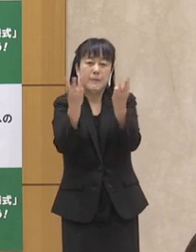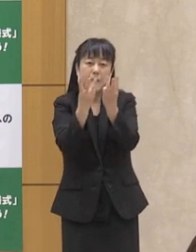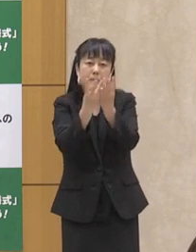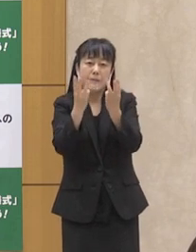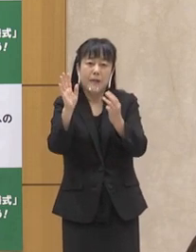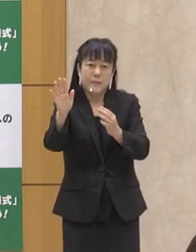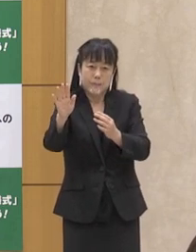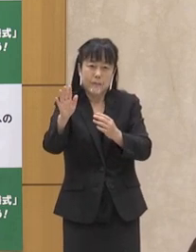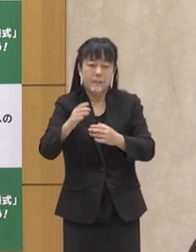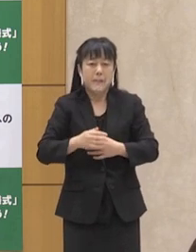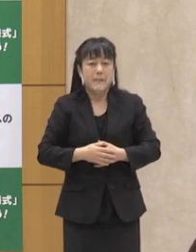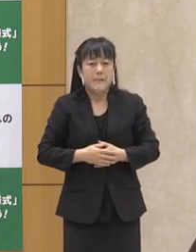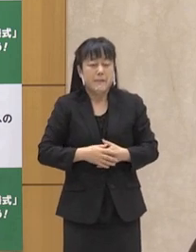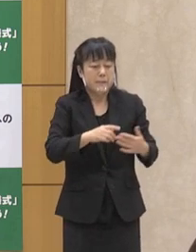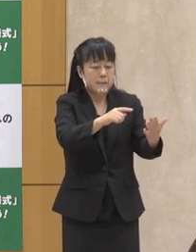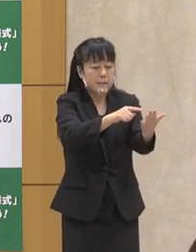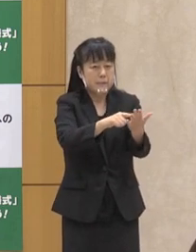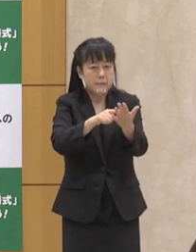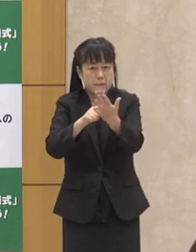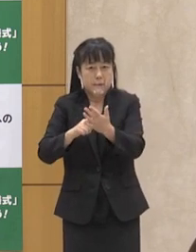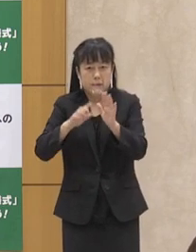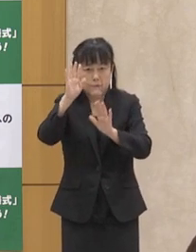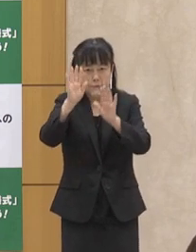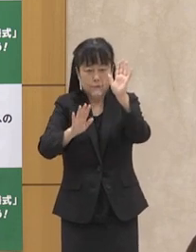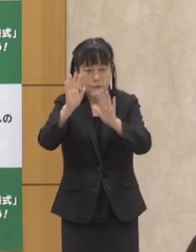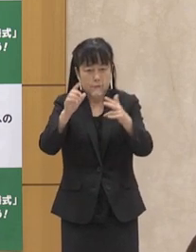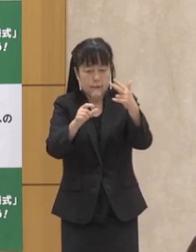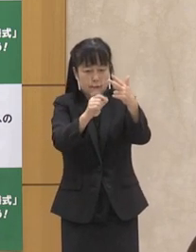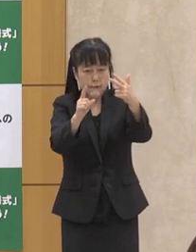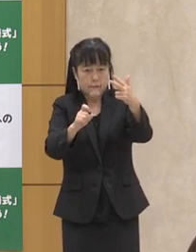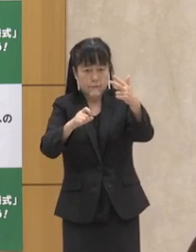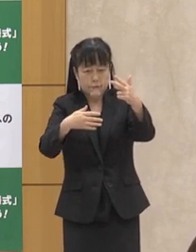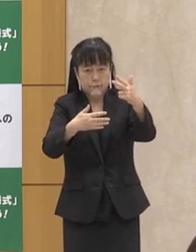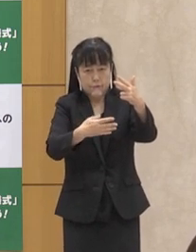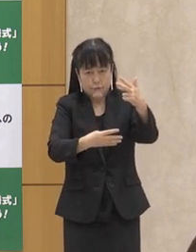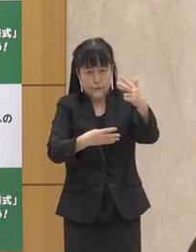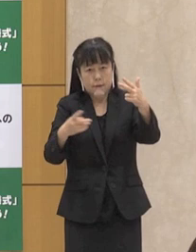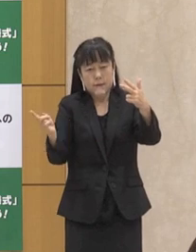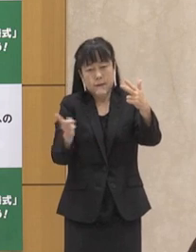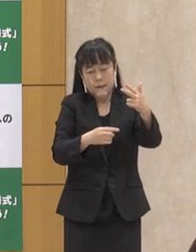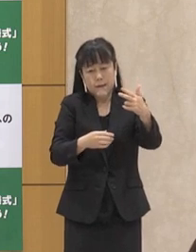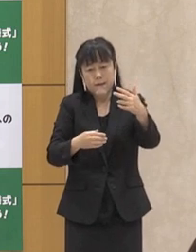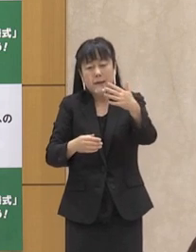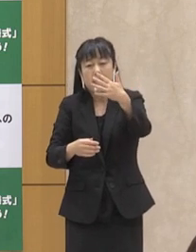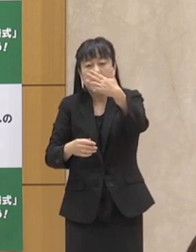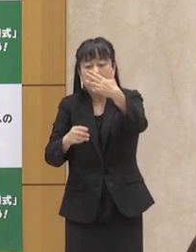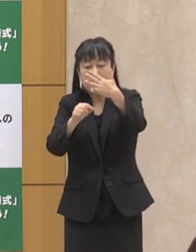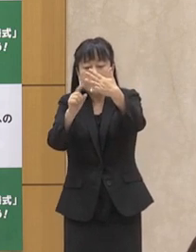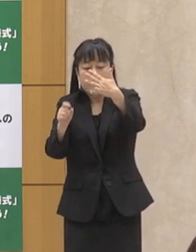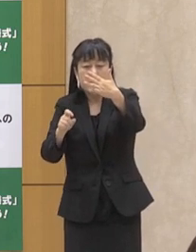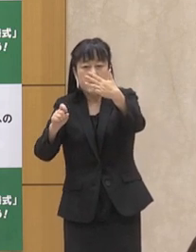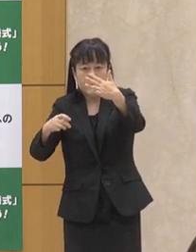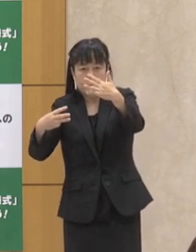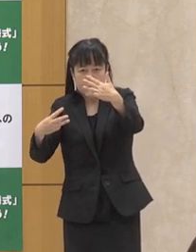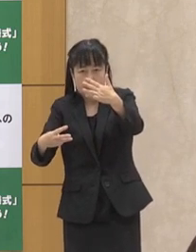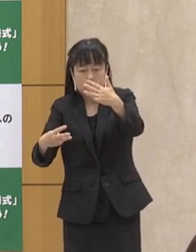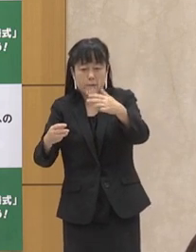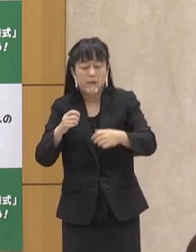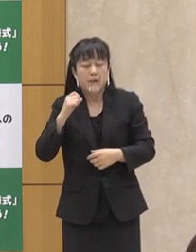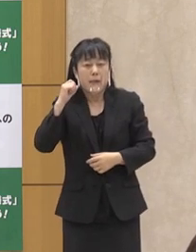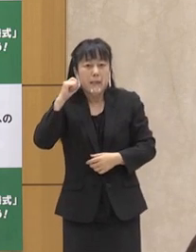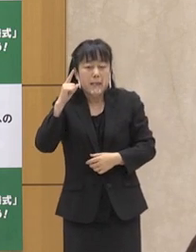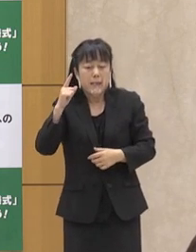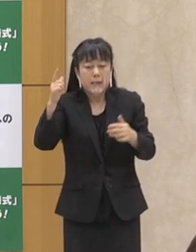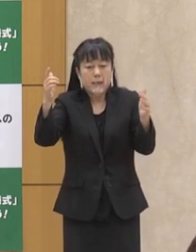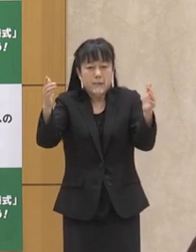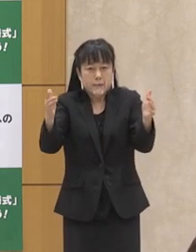申請状況としては、7月14日から8月13日までの1ヶ月間の